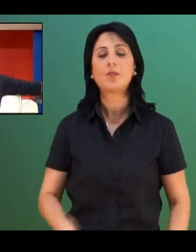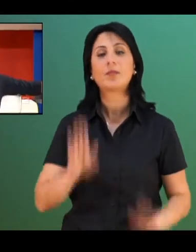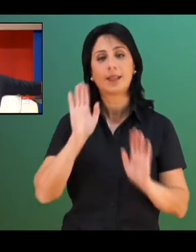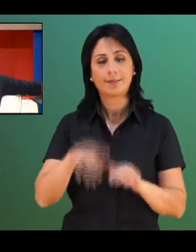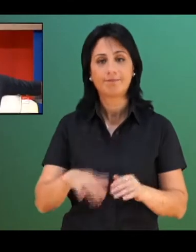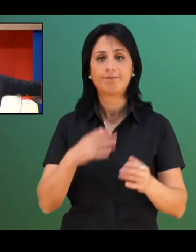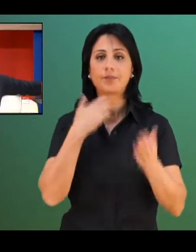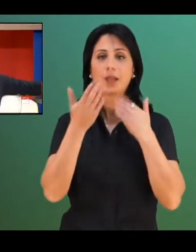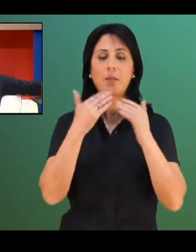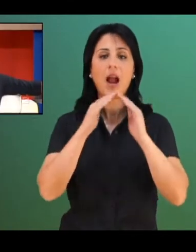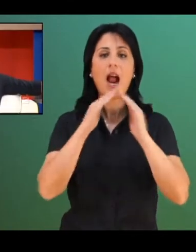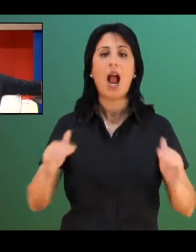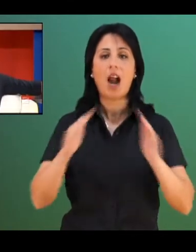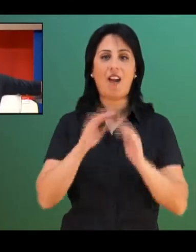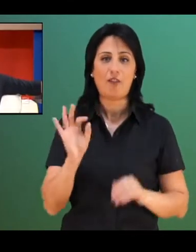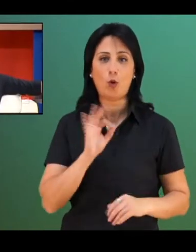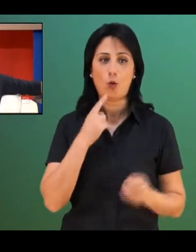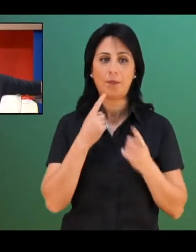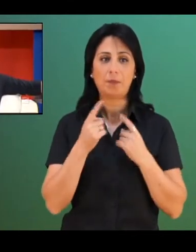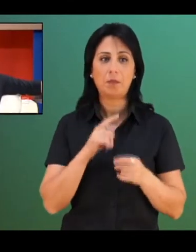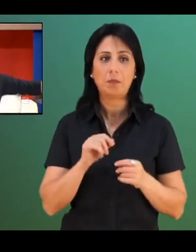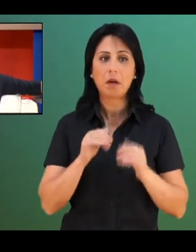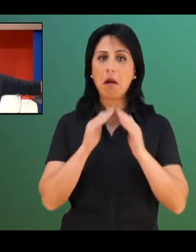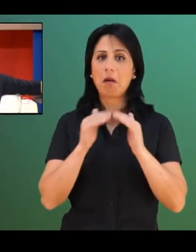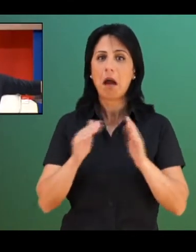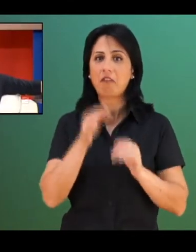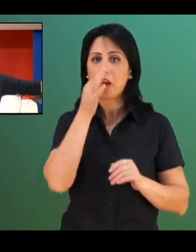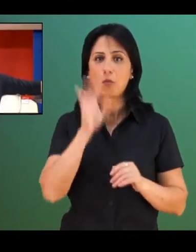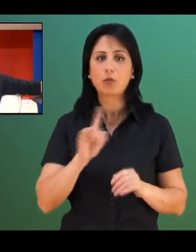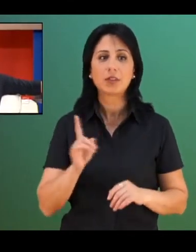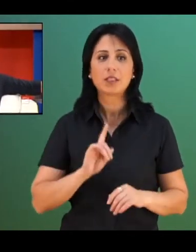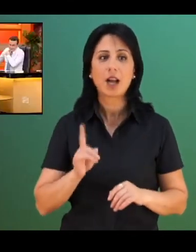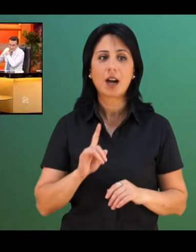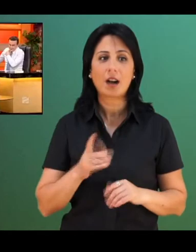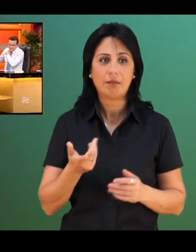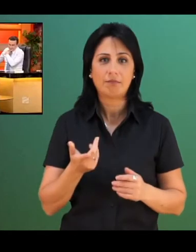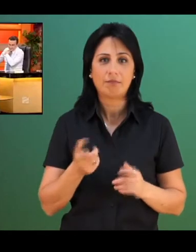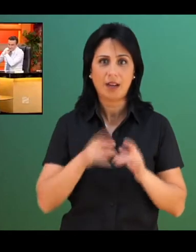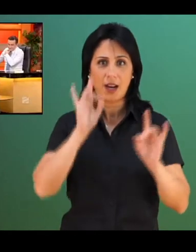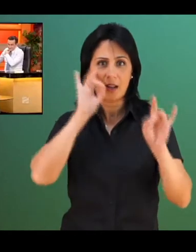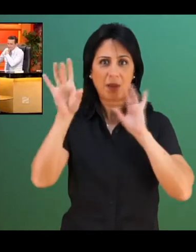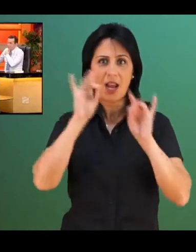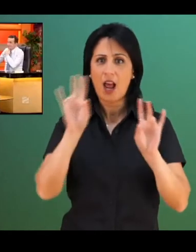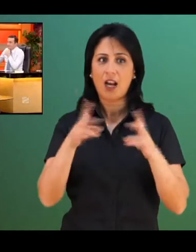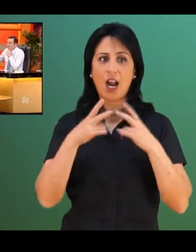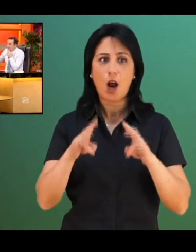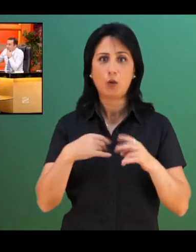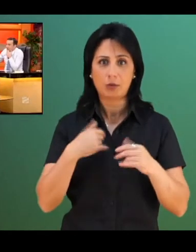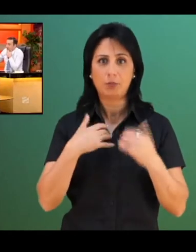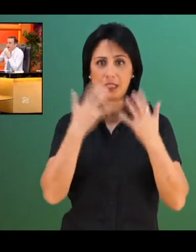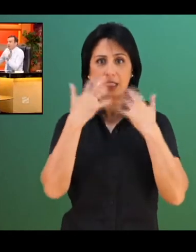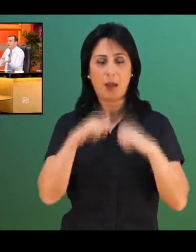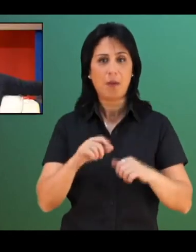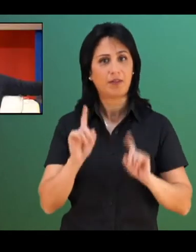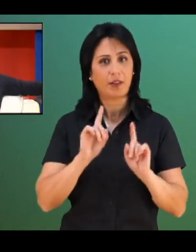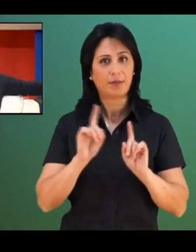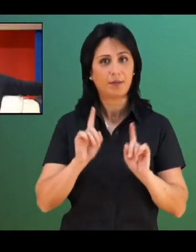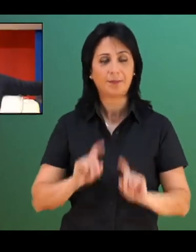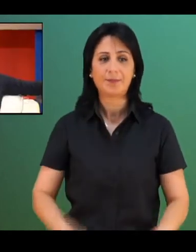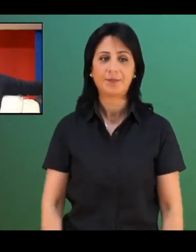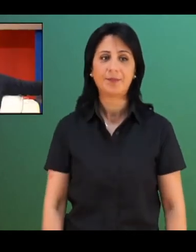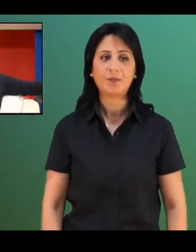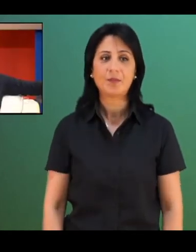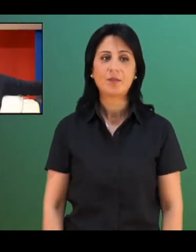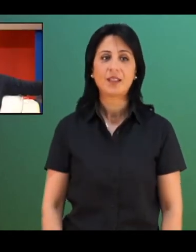ნუ უკეთებ ამ კაცს ეგეთ პიარს არ მინდა, მე წამართმევენ და რა თმინდა. ა, გასაგებია. იქ ეს წამომც და წამომც და ეხლა წამომც. კარგი, მინდა